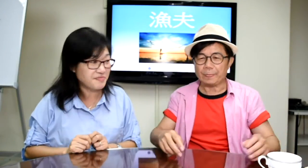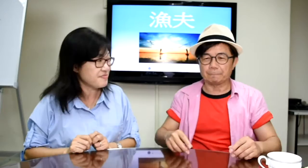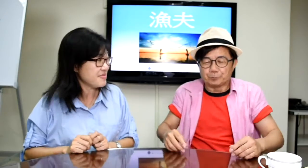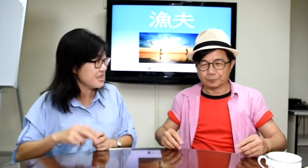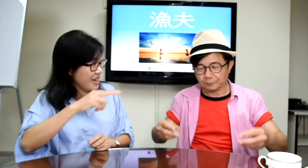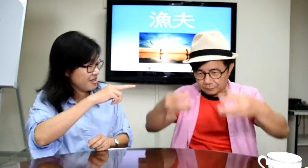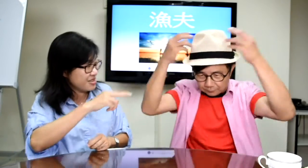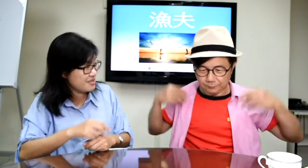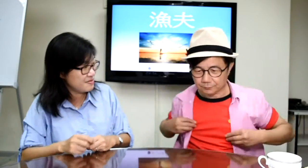看老师，